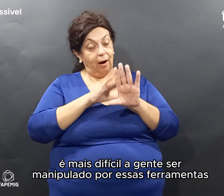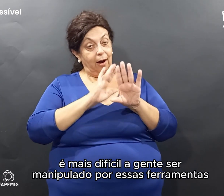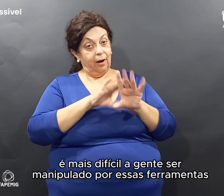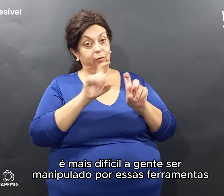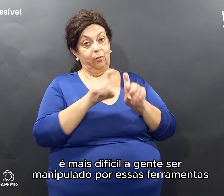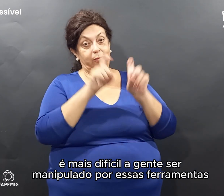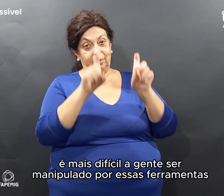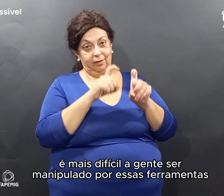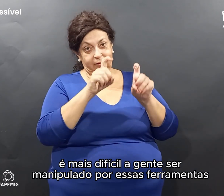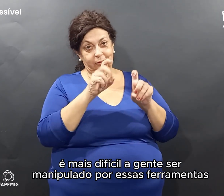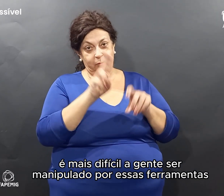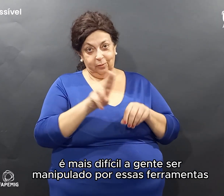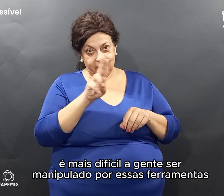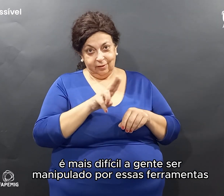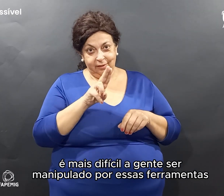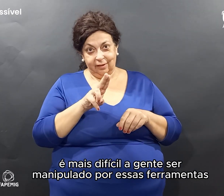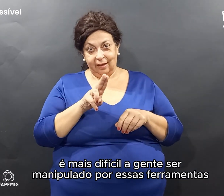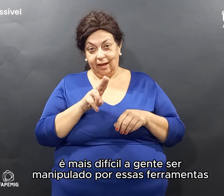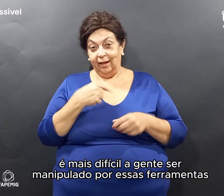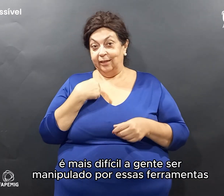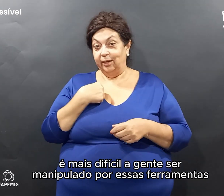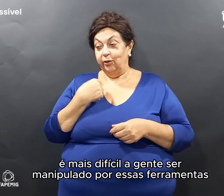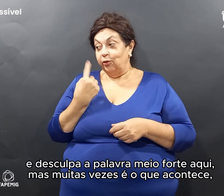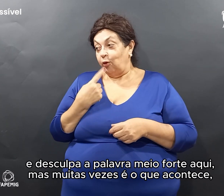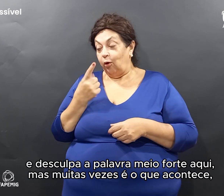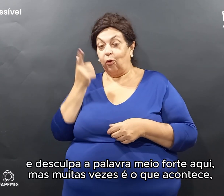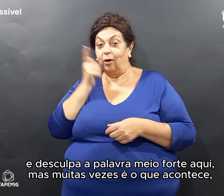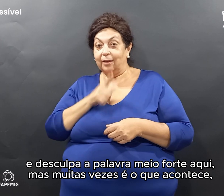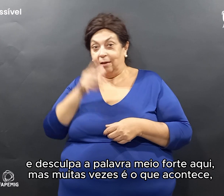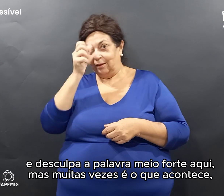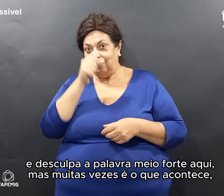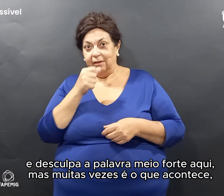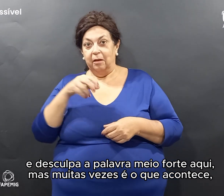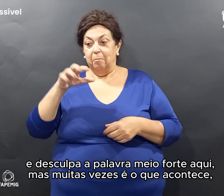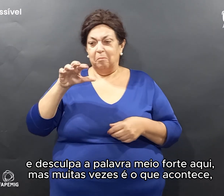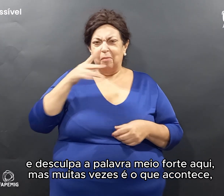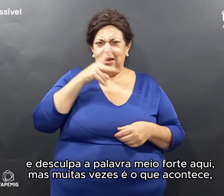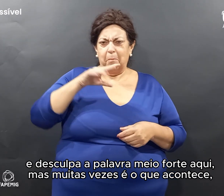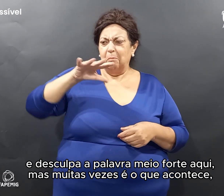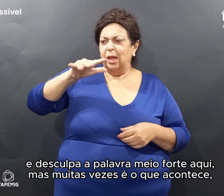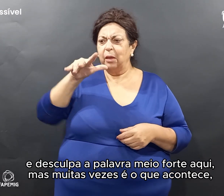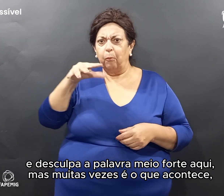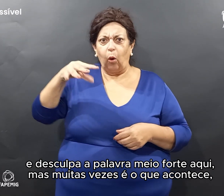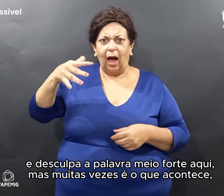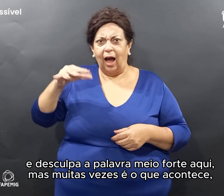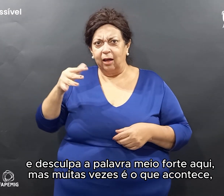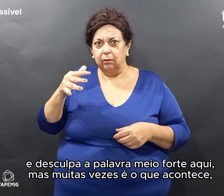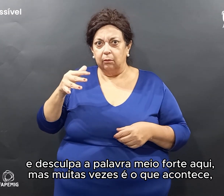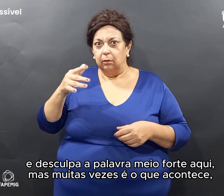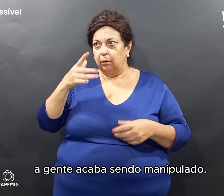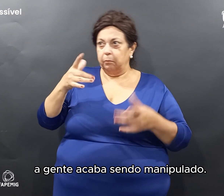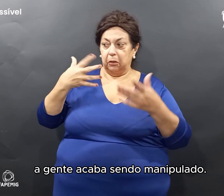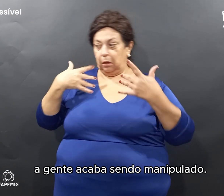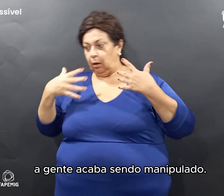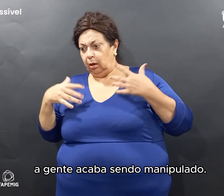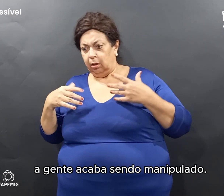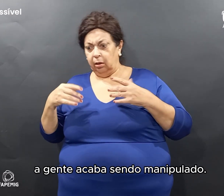mais difícil a gente ser manipulado por essas ferramentas. E desculpa a palavra meio forte aqui, mas muitas vezes é o que acontece. A gente acaba sendo